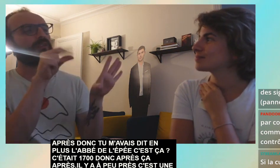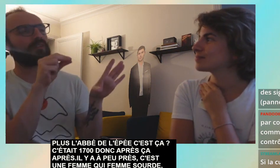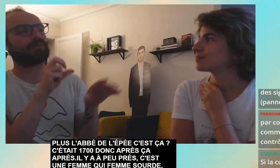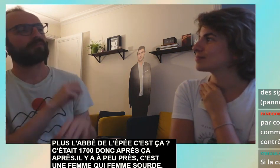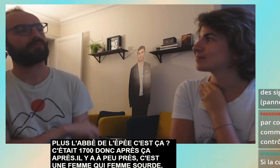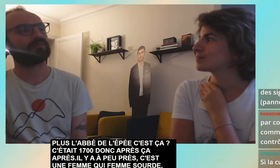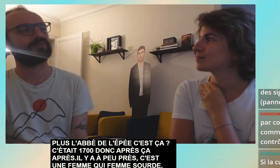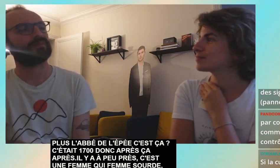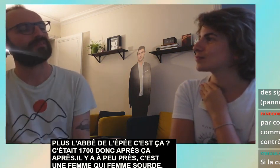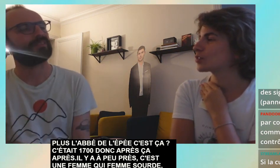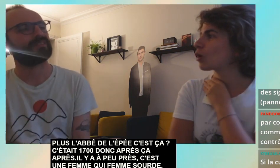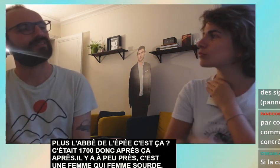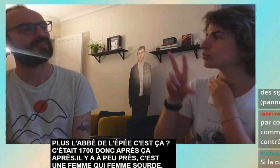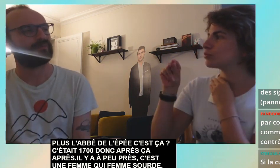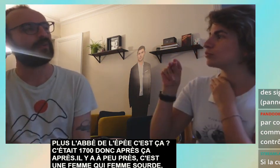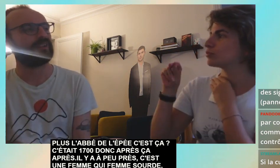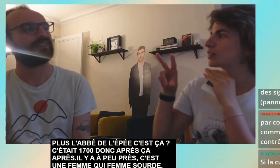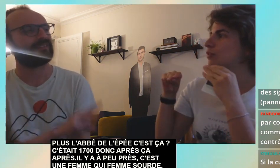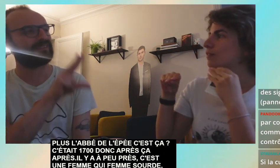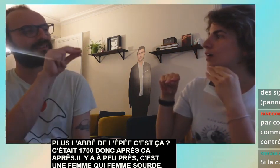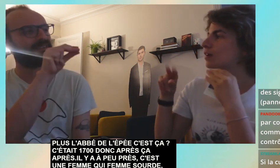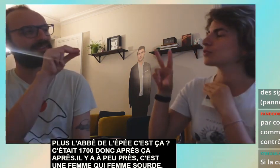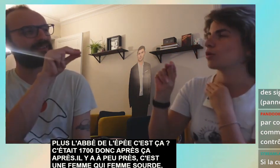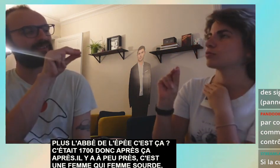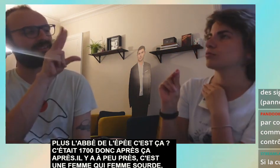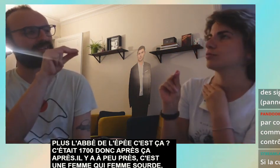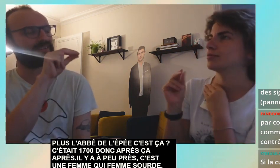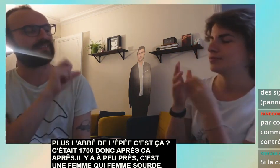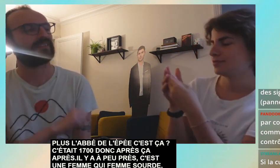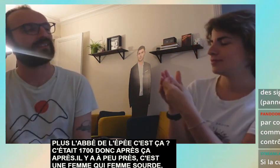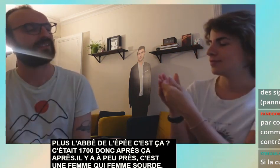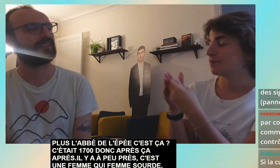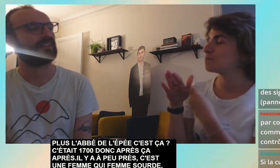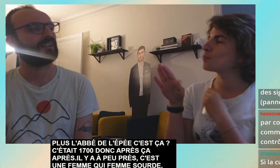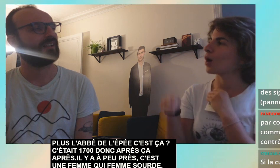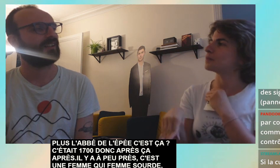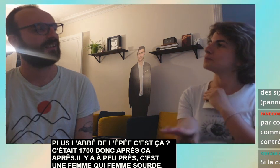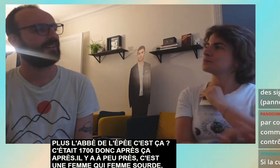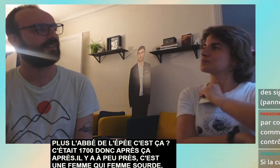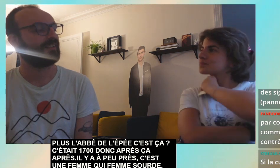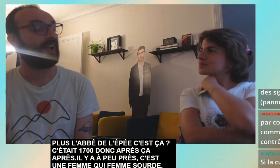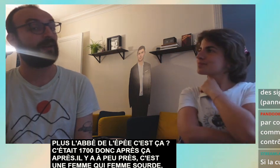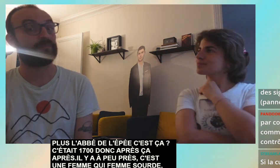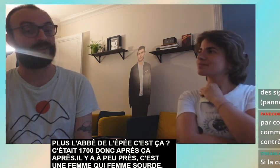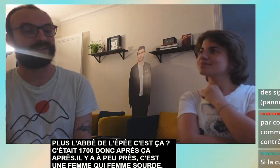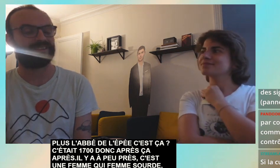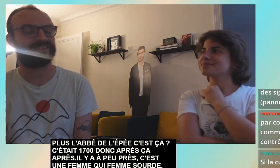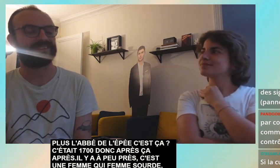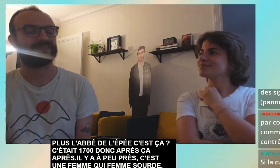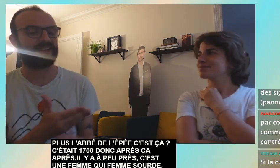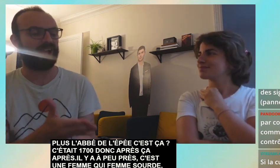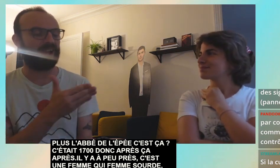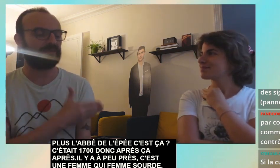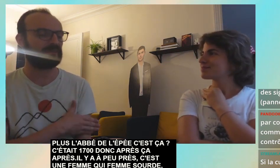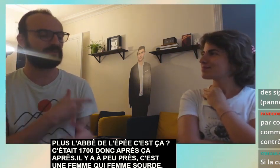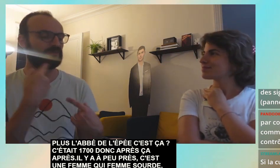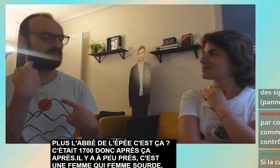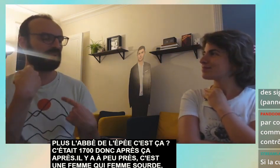1930. 30 Ouais. ou 80, 30. 30. Moi. Ah, moins. Donc avant du coup la